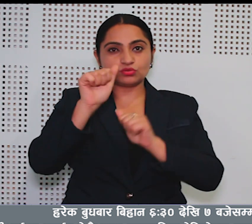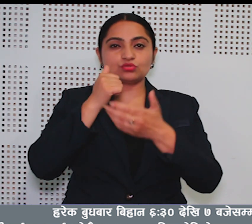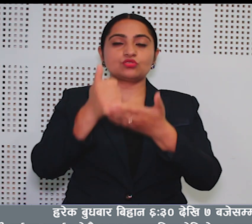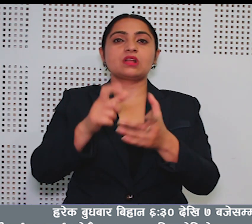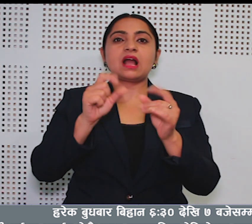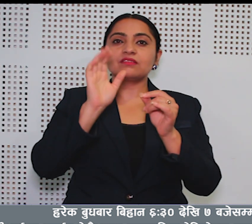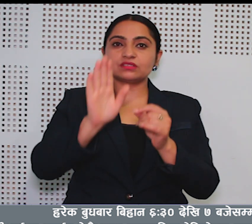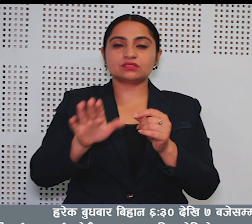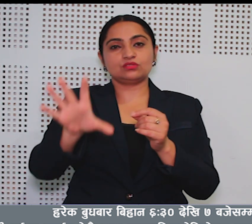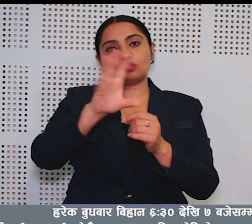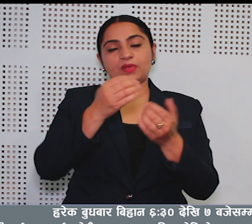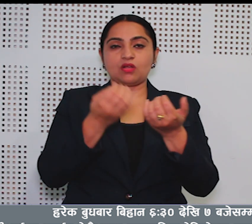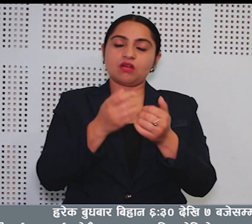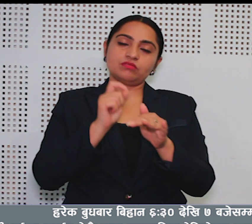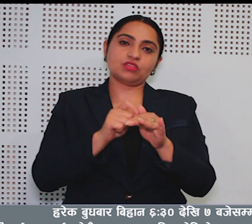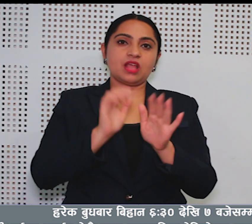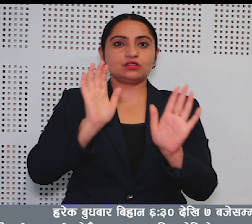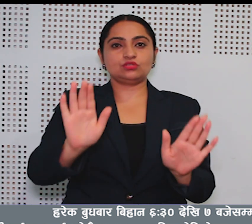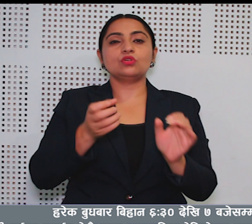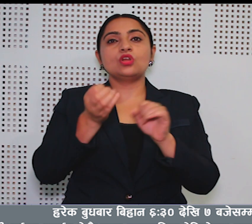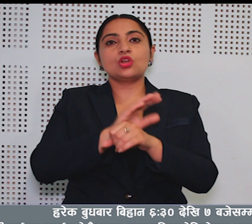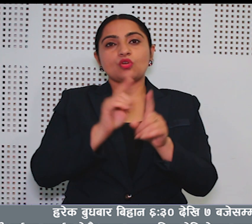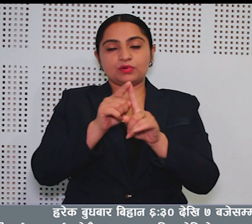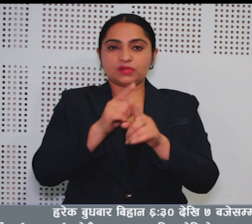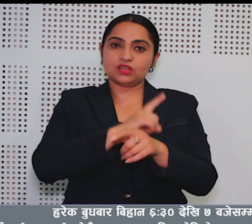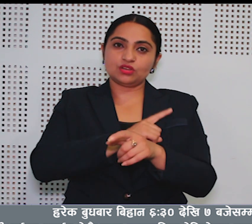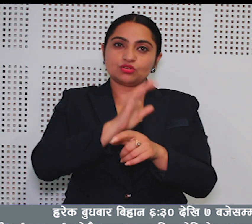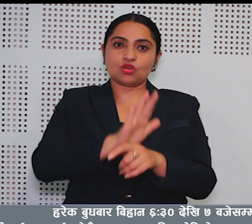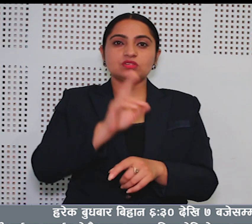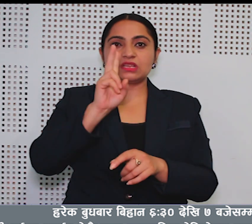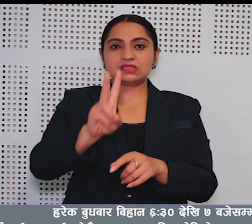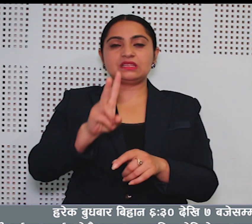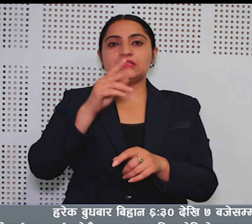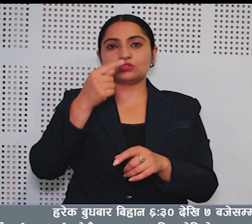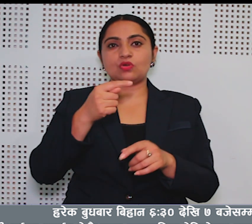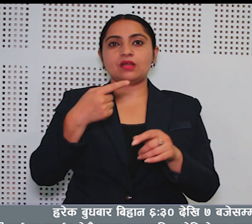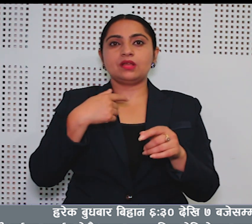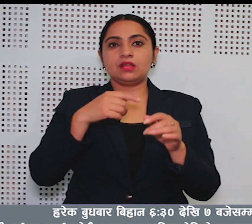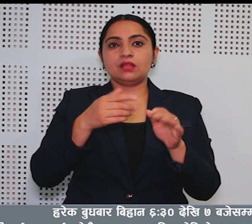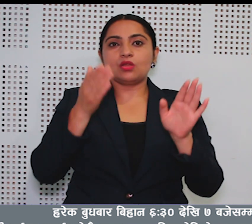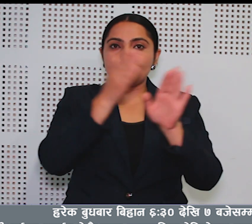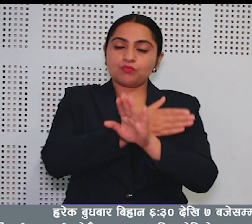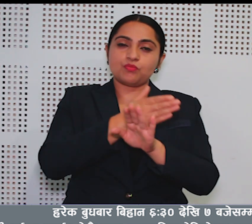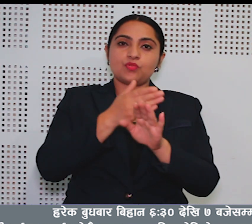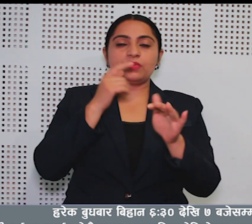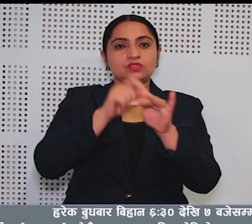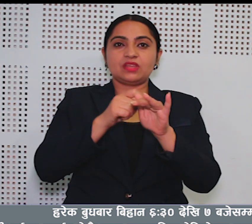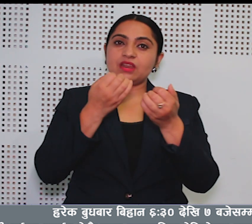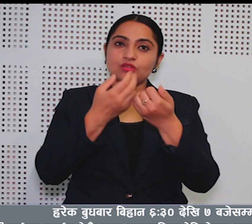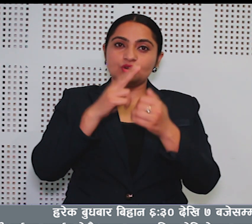सबै हामी गर्न तयार छौँ। कोभिडको पनि त्रास छ, अब त्यसको हामी पूर्व पनि तयारी गरेको थिएँ। अस्ति हाम्रो कोभिड आउँदाखेरि अहिले पनि